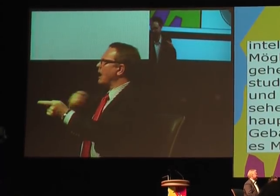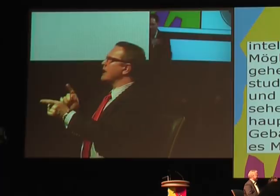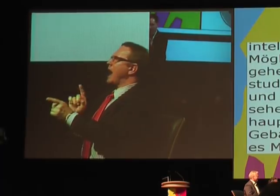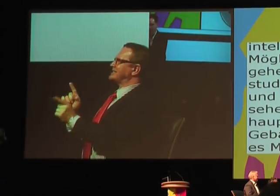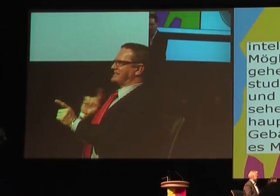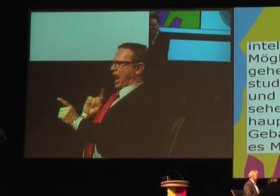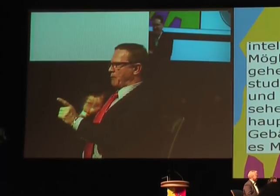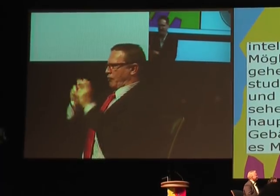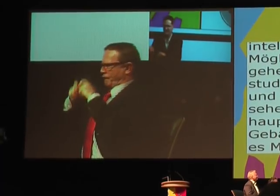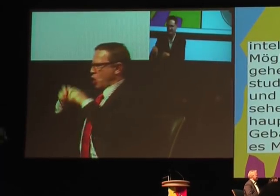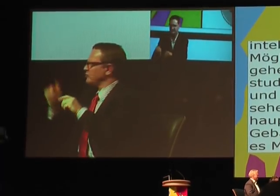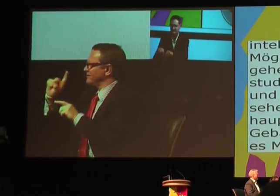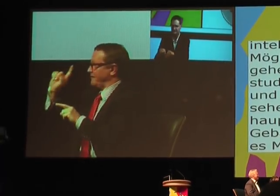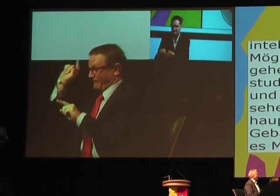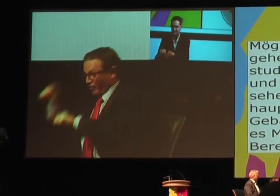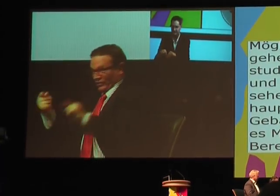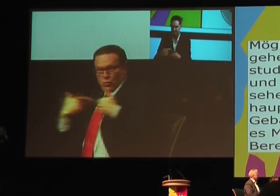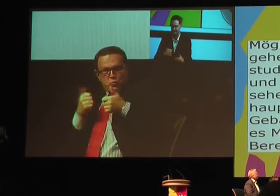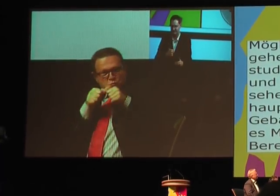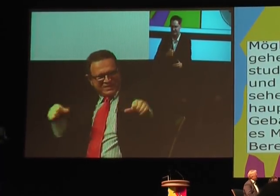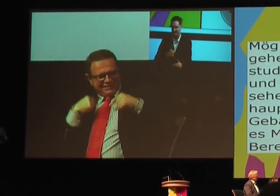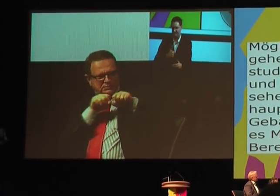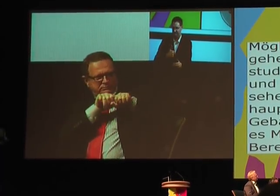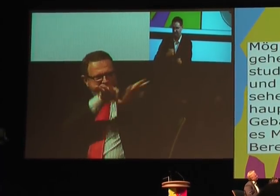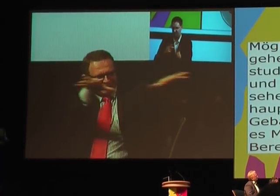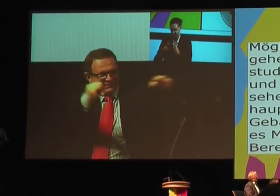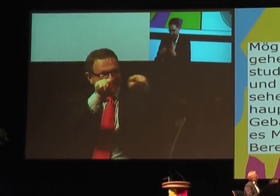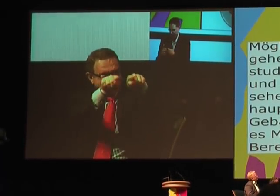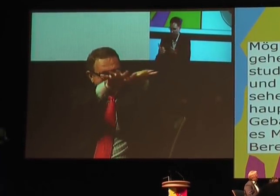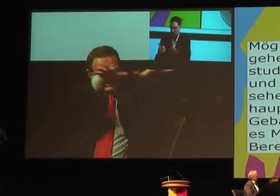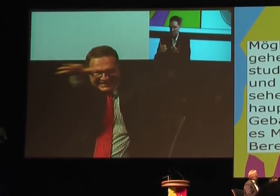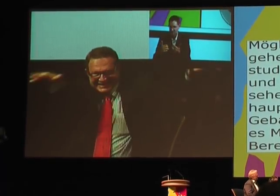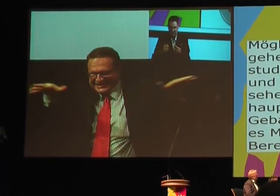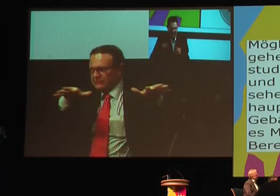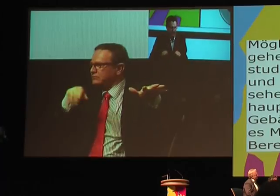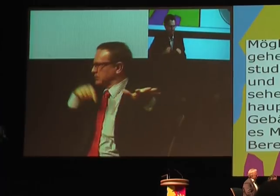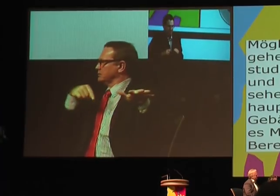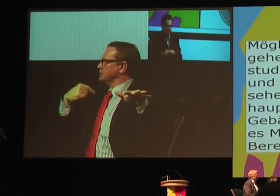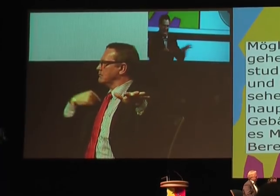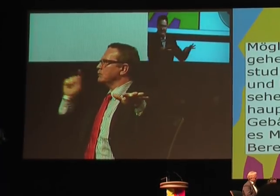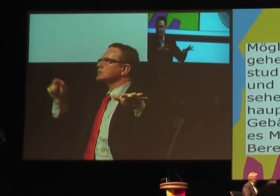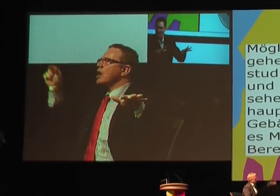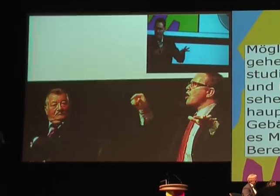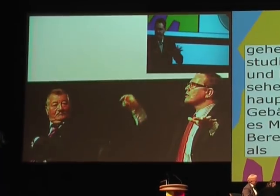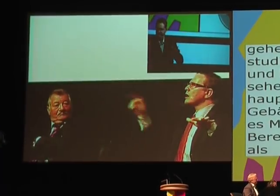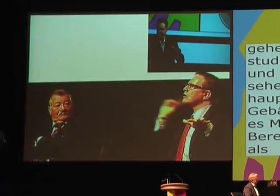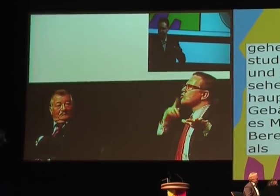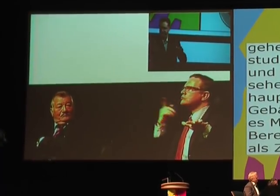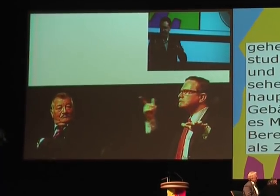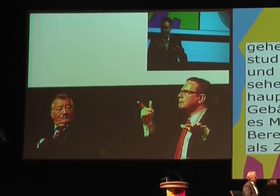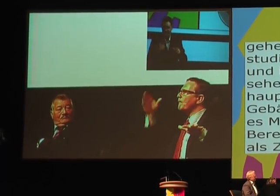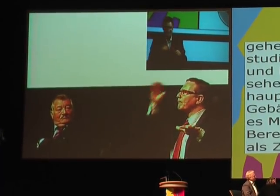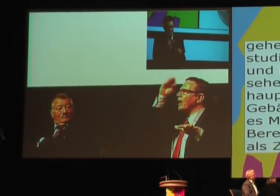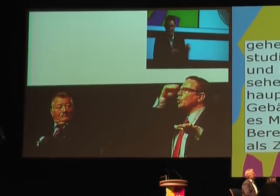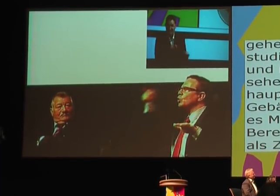so als Ziel gesehen. Aber ich denke, wir haben ja jetzt auch den Nachweis, dass Gebärdensprache tatsächlich eine Sprache ist.